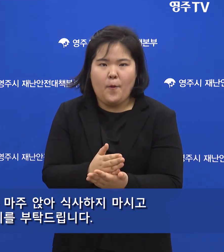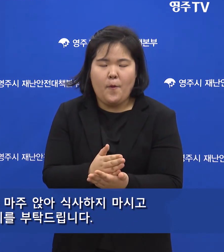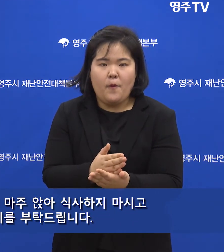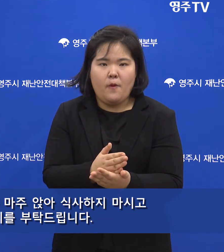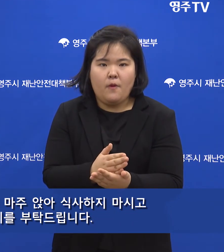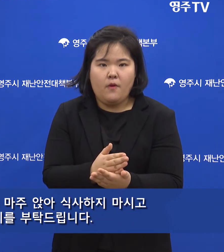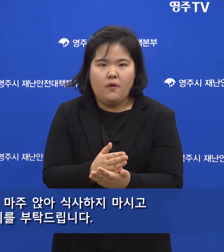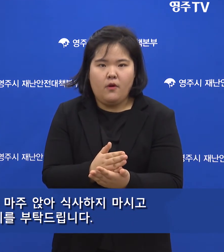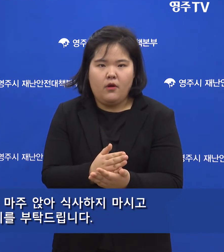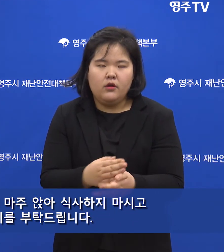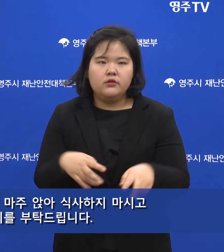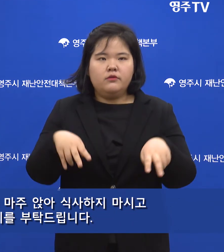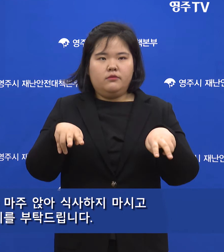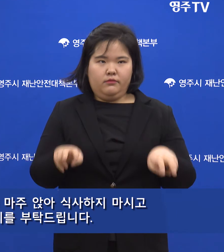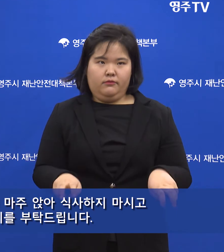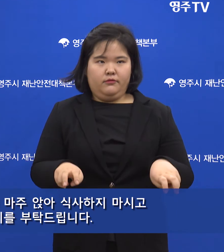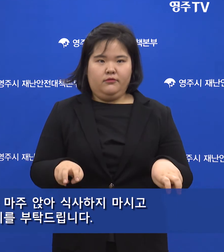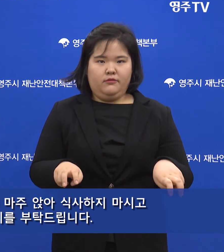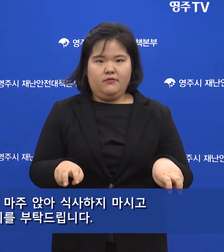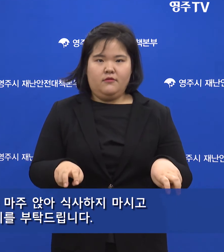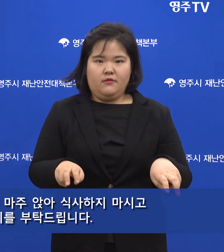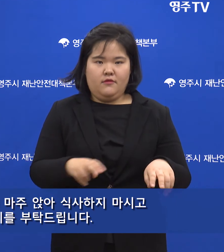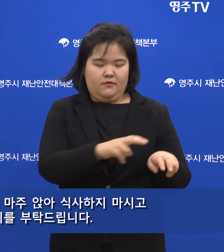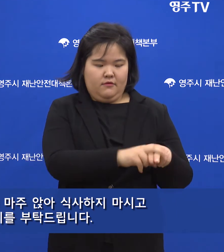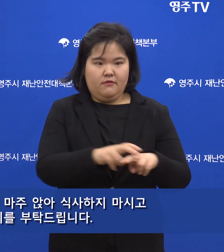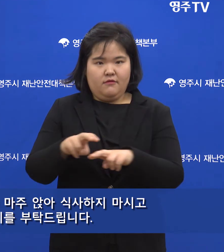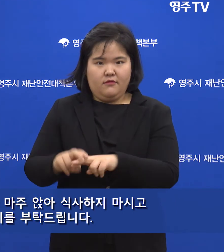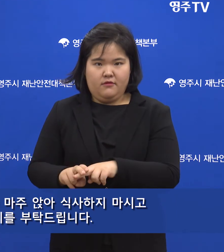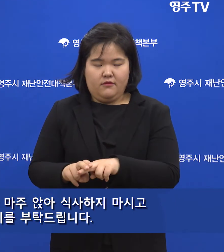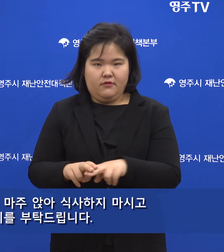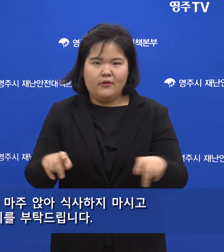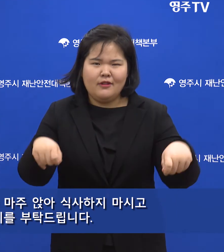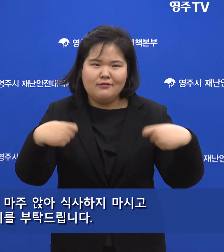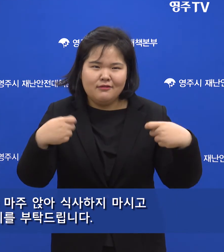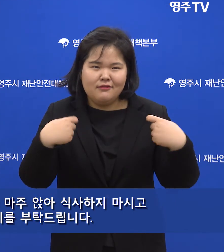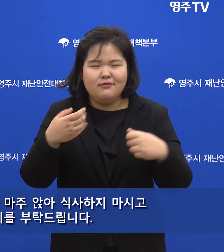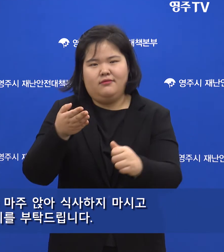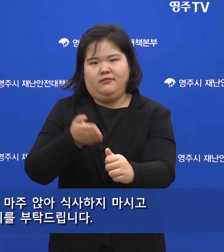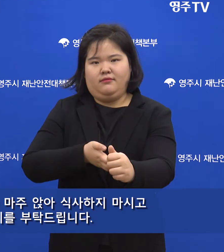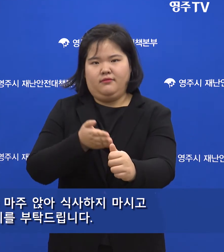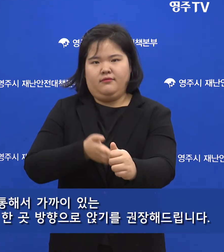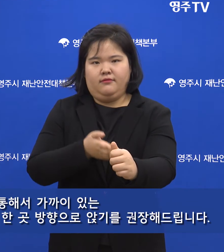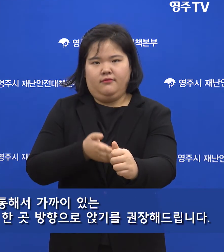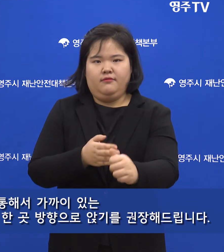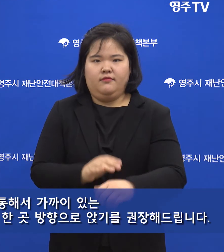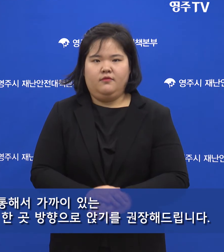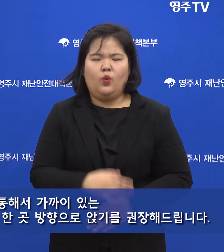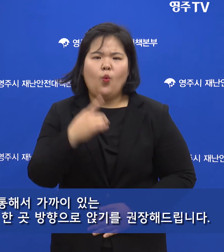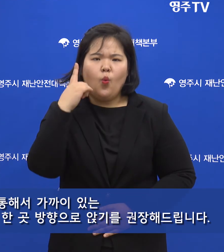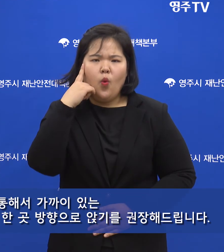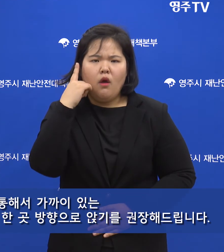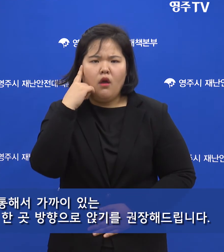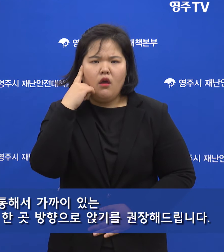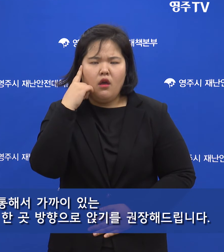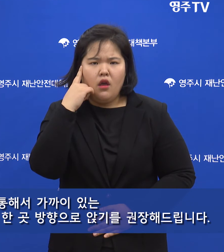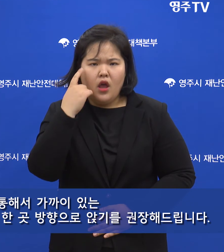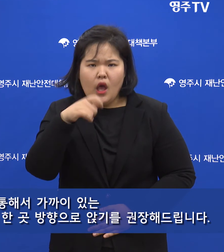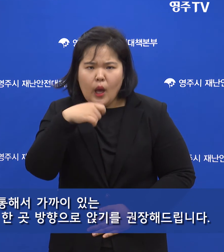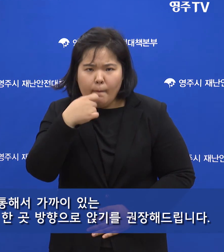이렇게 한 곳 방향으로만 이렇게 식사를 이렇게 해 주시기를 부탁드립니다. 왜냐하면 식사